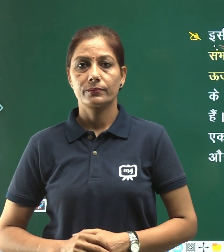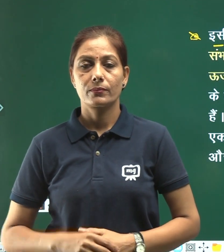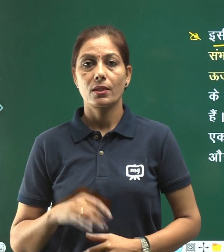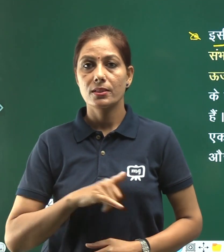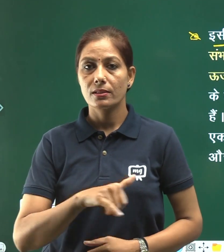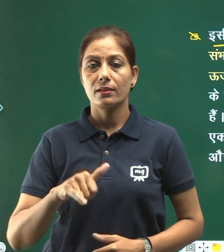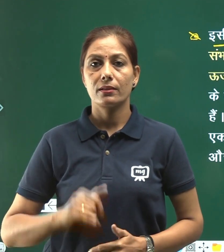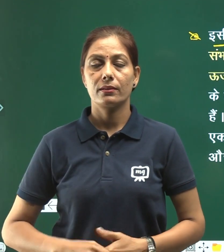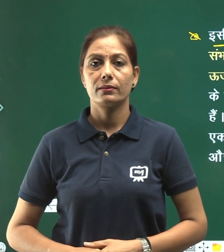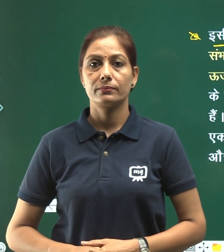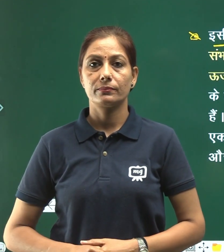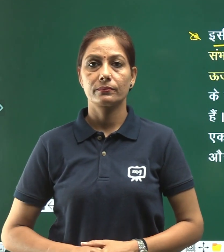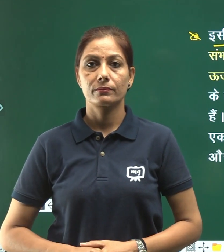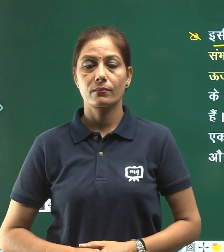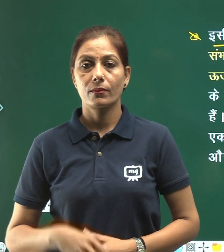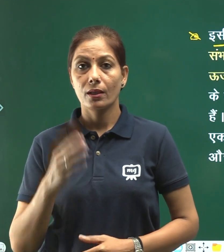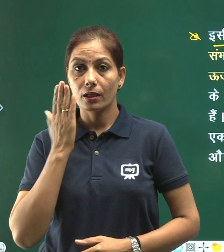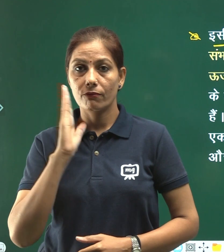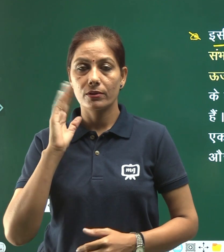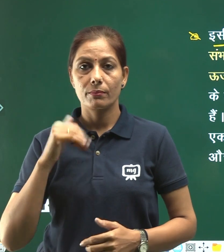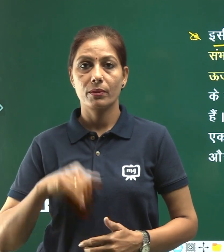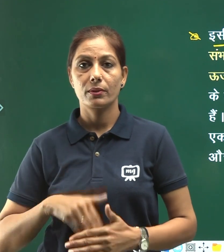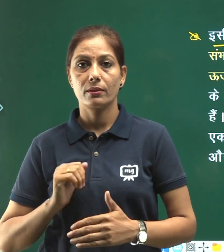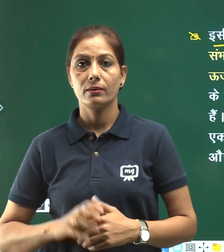इसी तरह कविता में भी